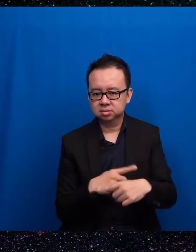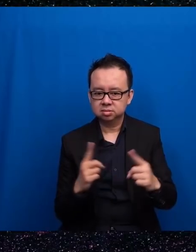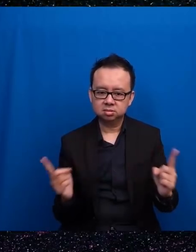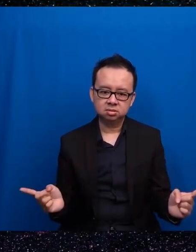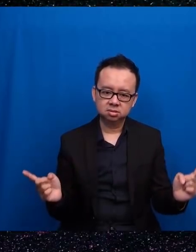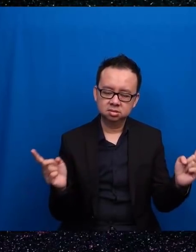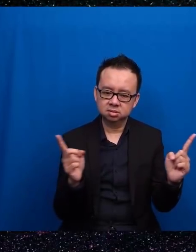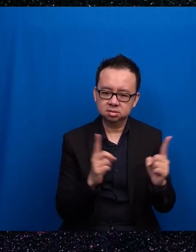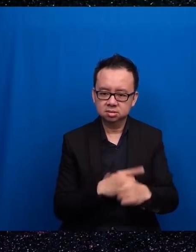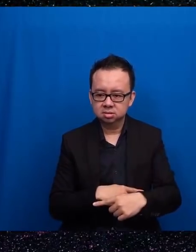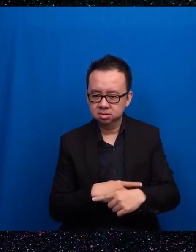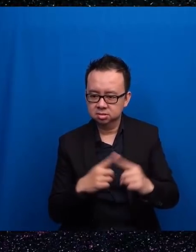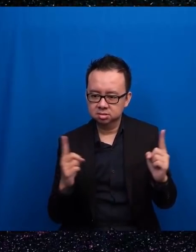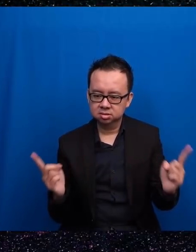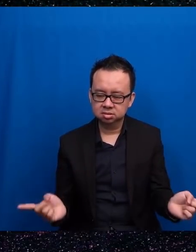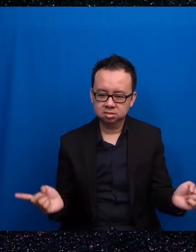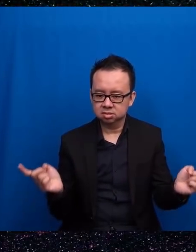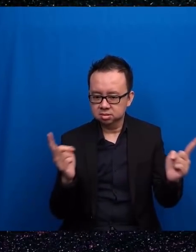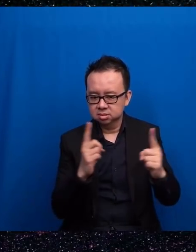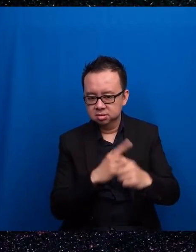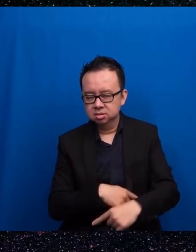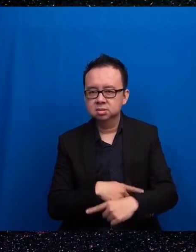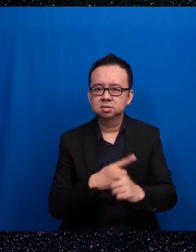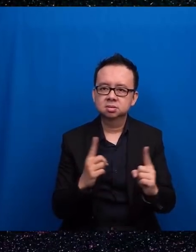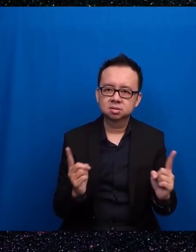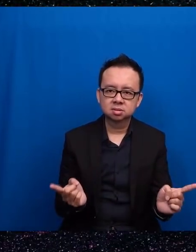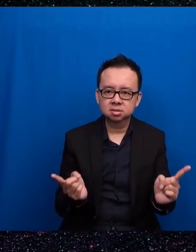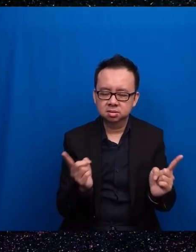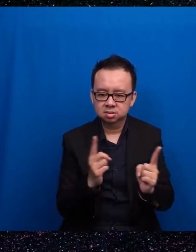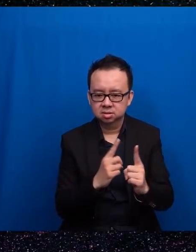namo Iara la maya sanana ya namo.